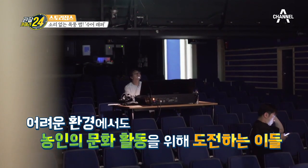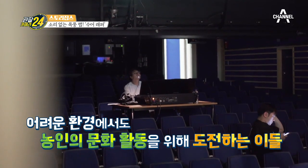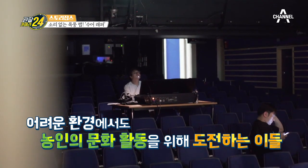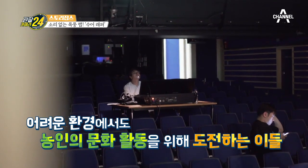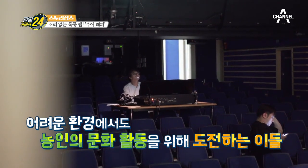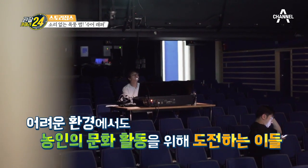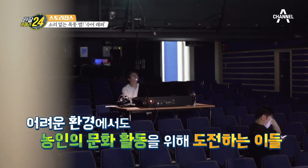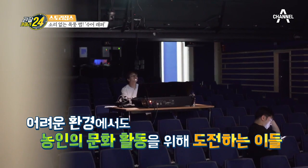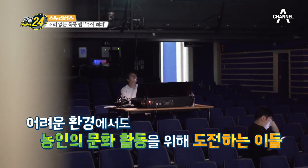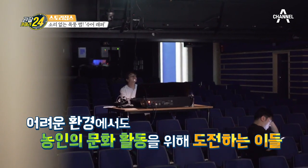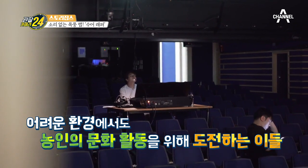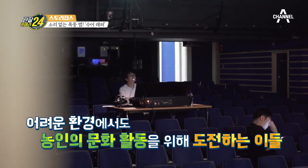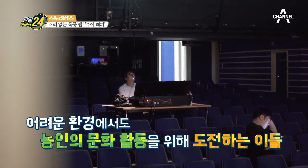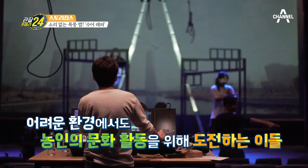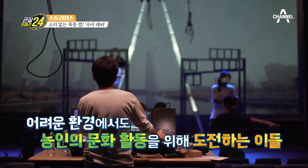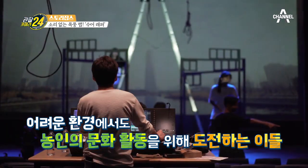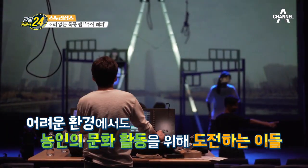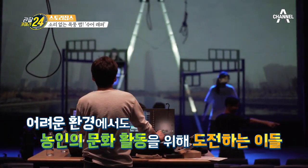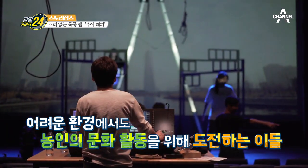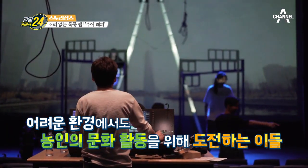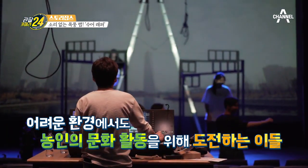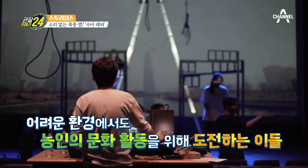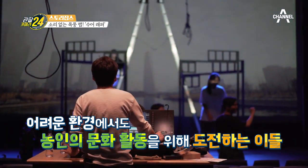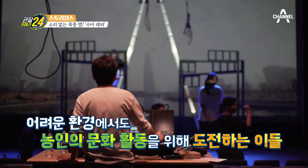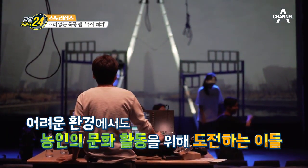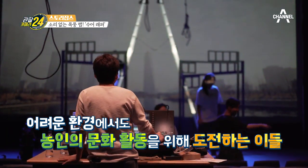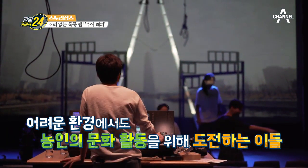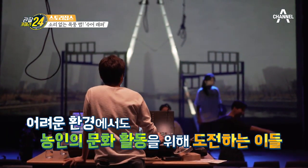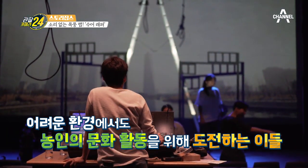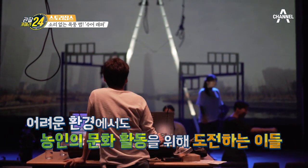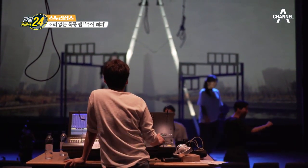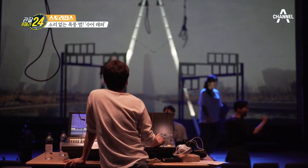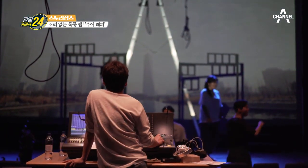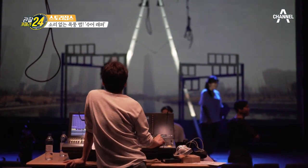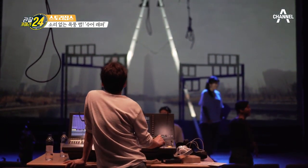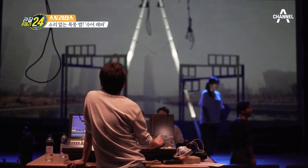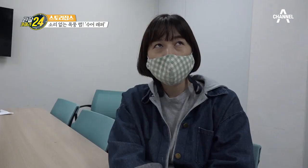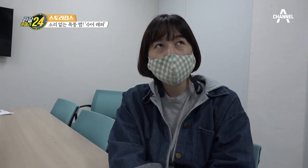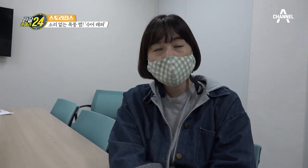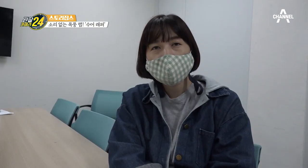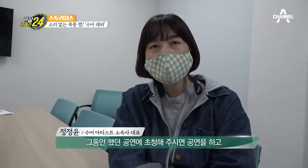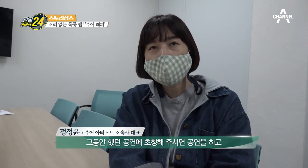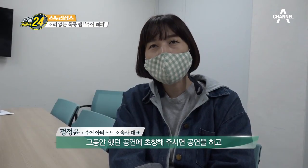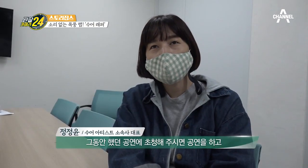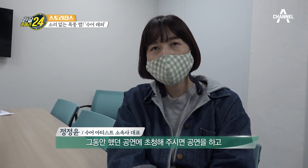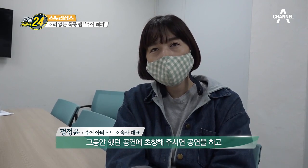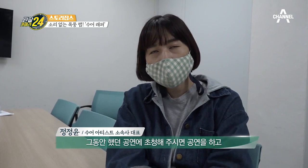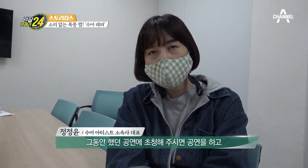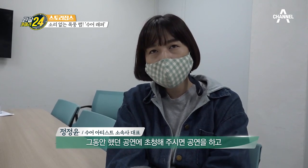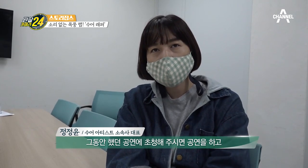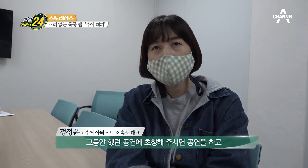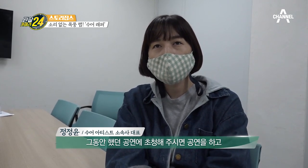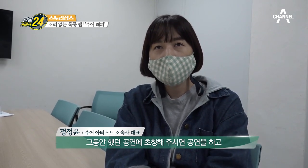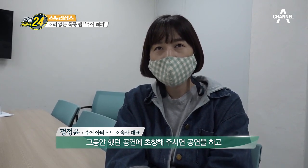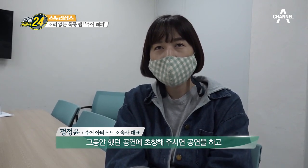이들의 도전이 세상을 조금씩 바꾸고 있었다. 그동안 했었던 공연을 초청해 주시면 공연을